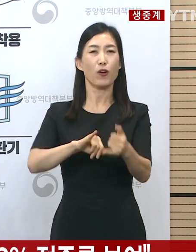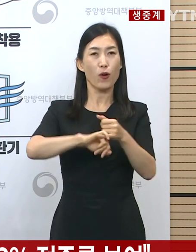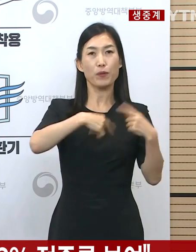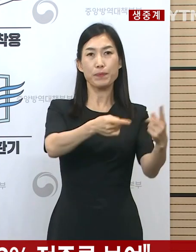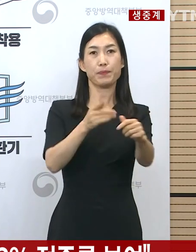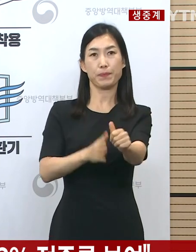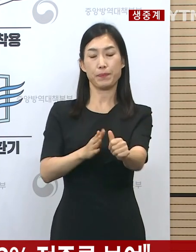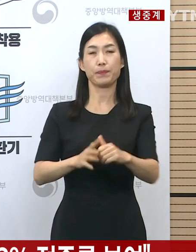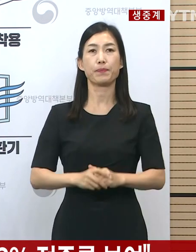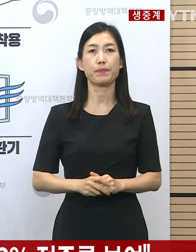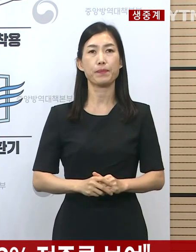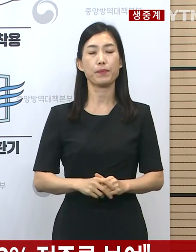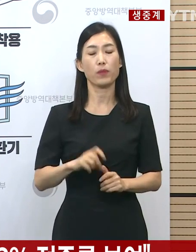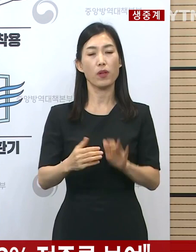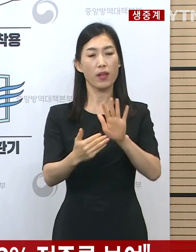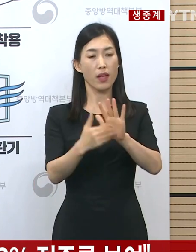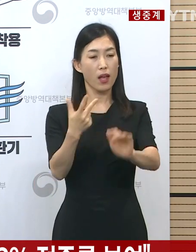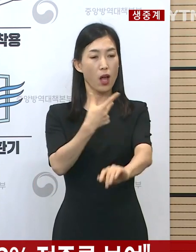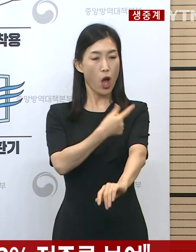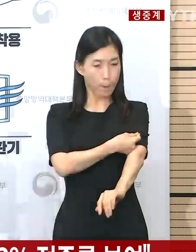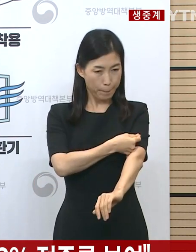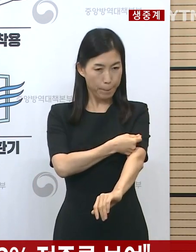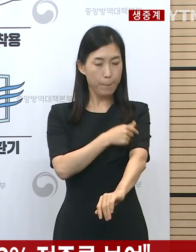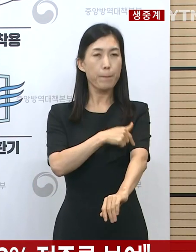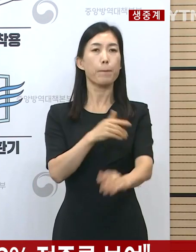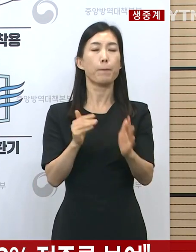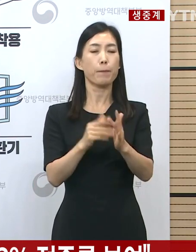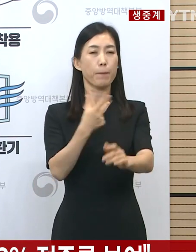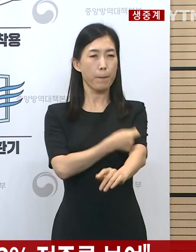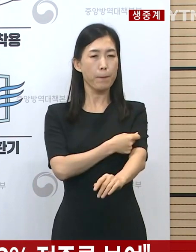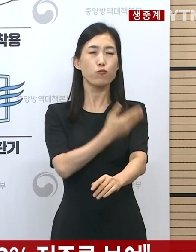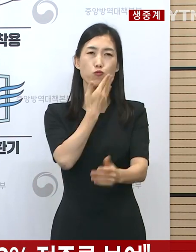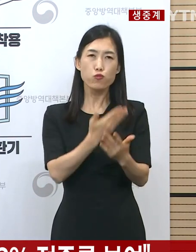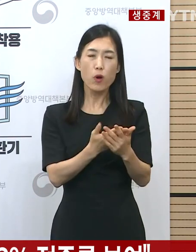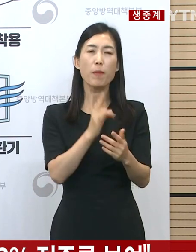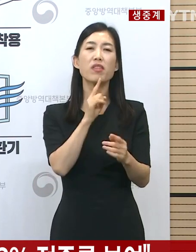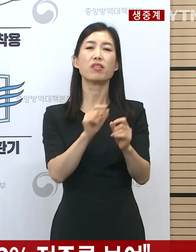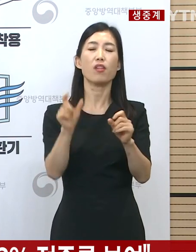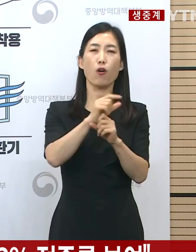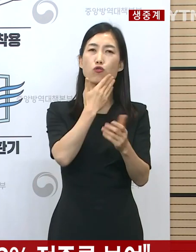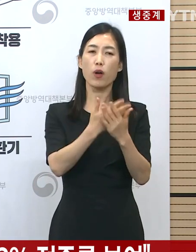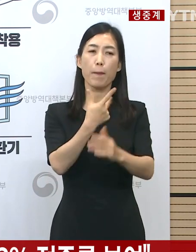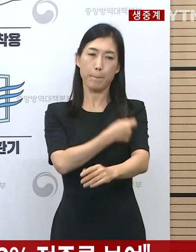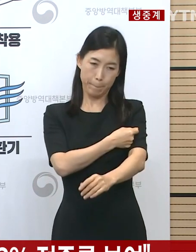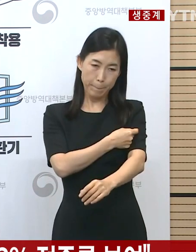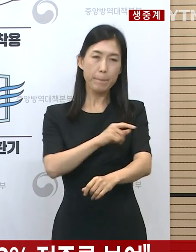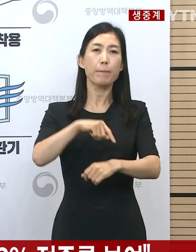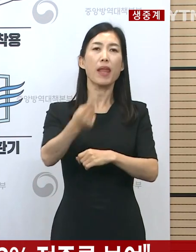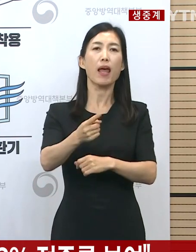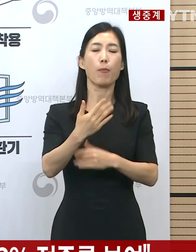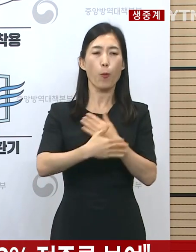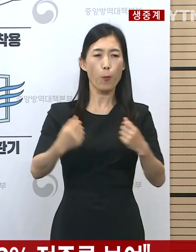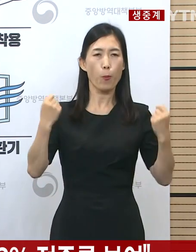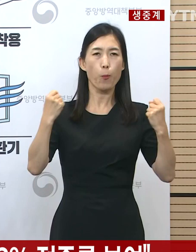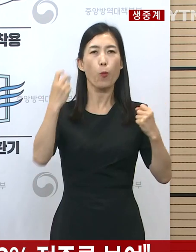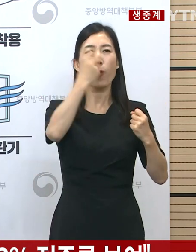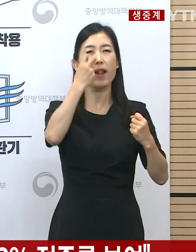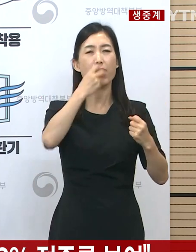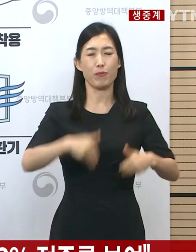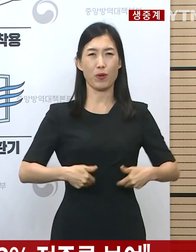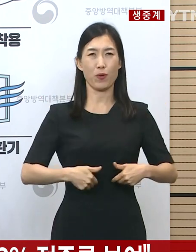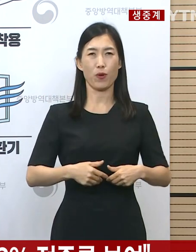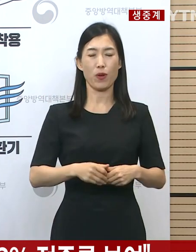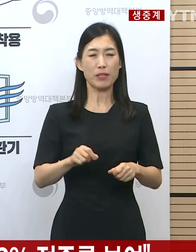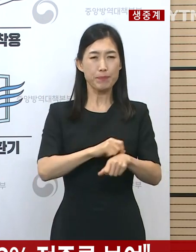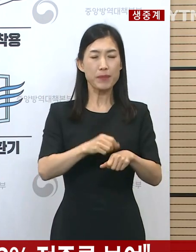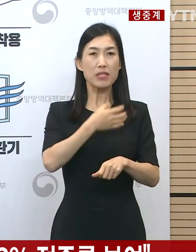또한 예방접종을 받으시는 것만큼 예방접종 후의 건강 상태를 관리하는 것도 중요합니다. 특히 어르신의 경우에는